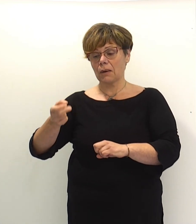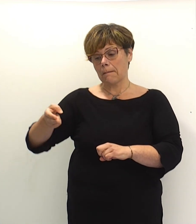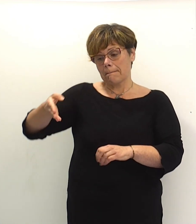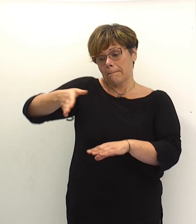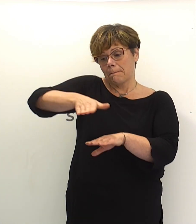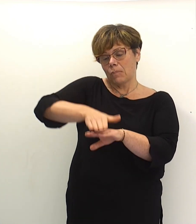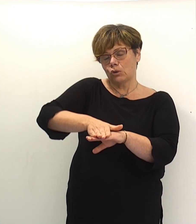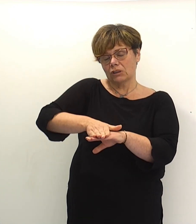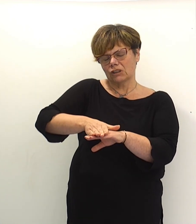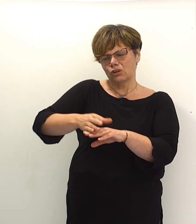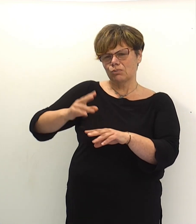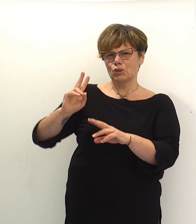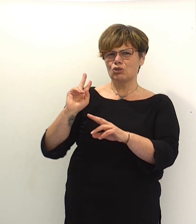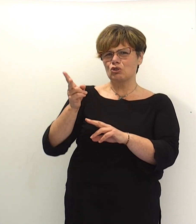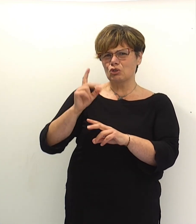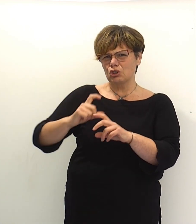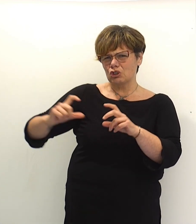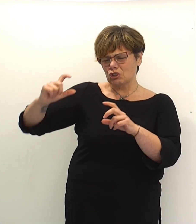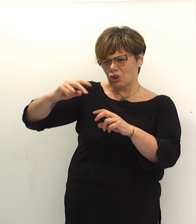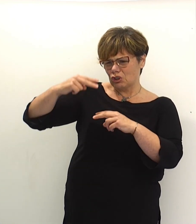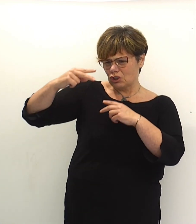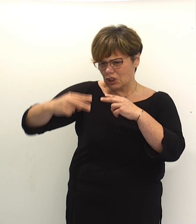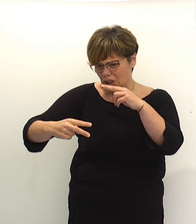12 giorni di ricerche vane.